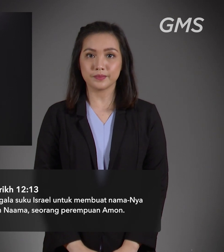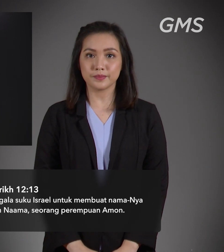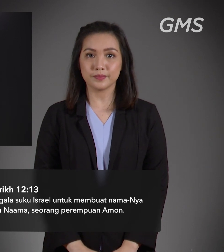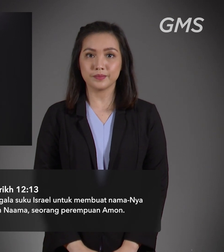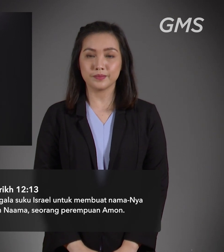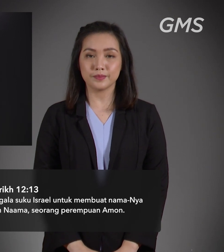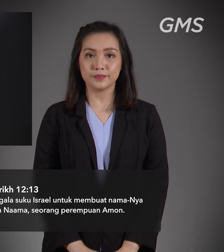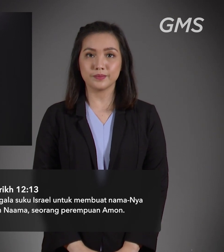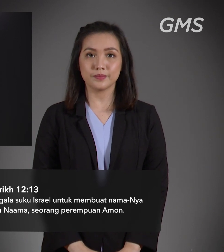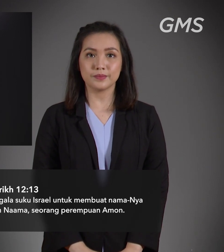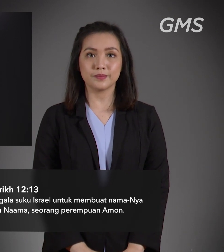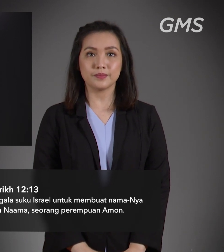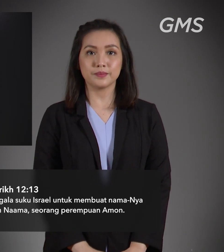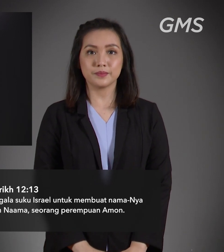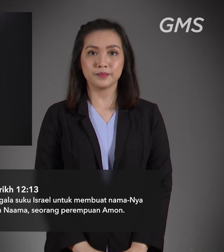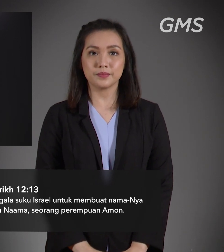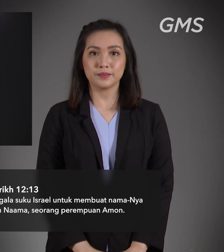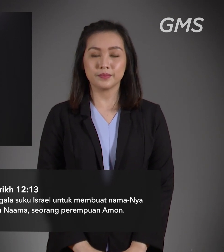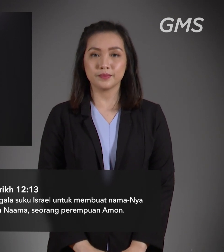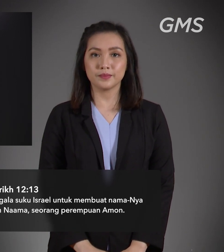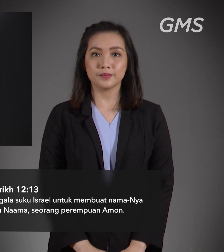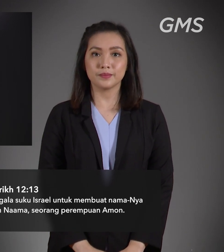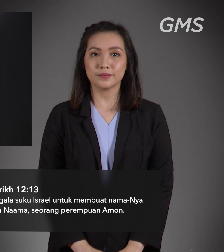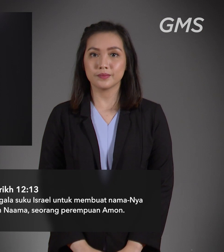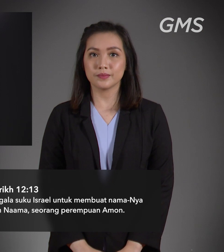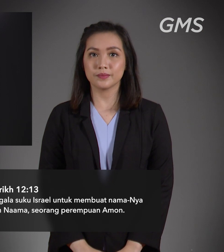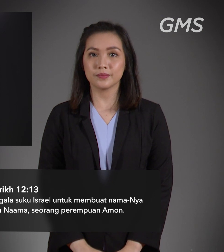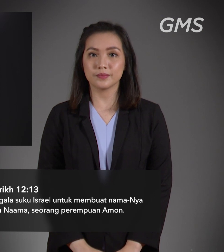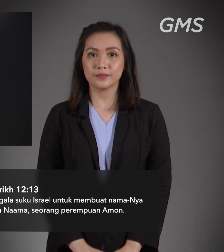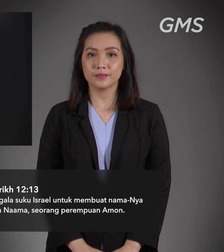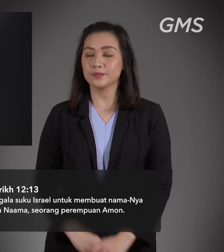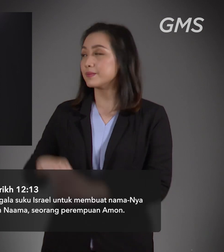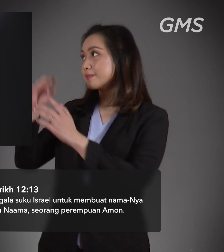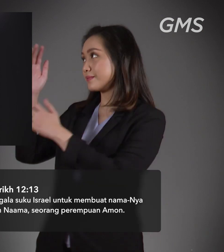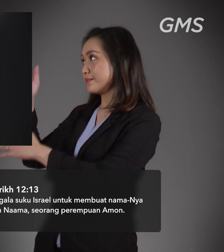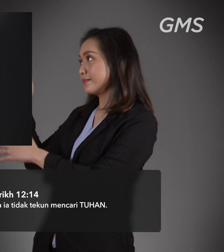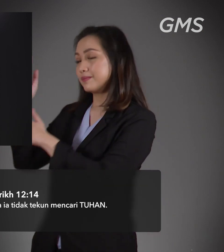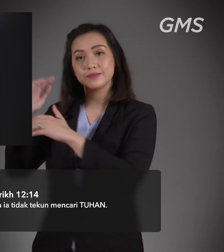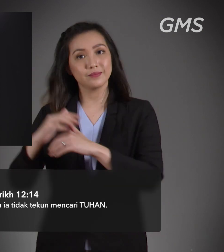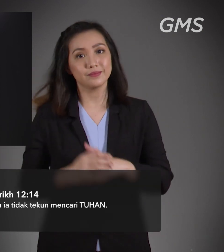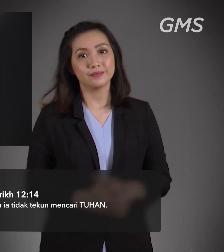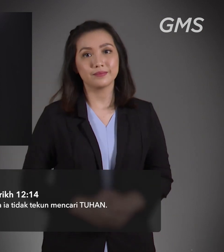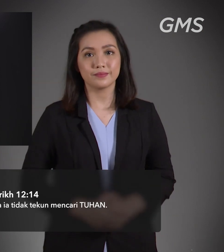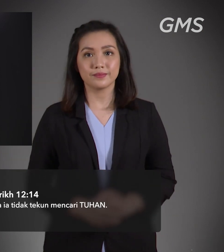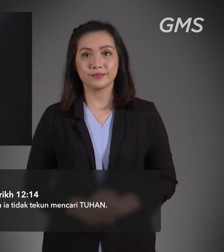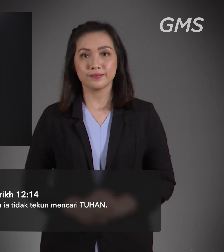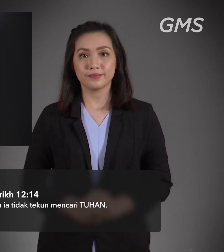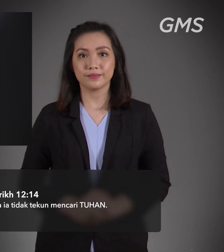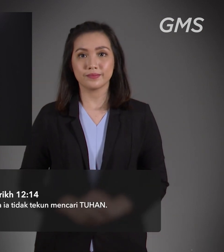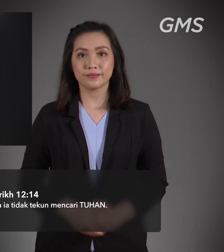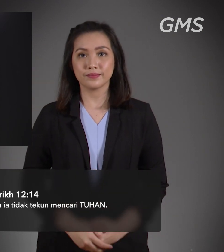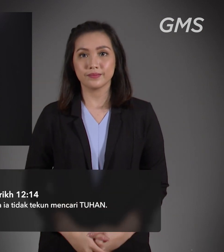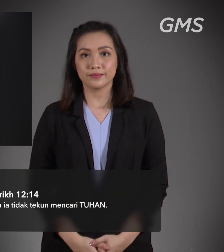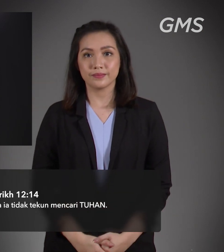suku Israel untuk membuat namanya tinggal di sana. Nama ibunya ialah Naamah, seorang perempuan Amon. Ia